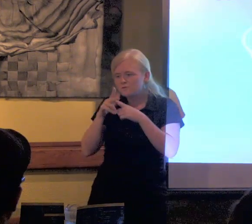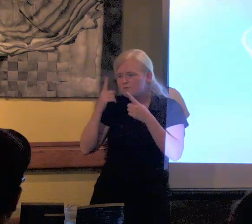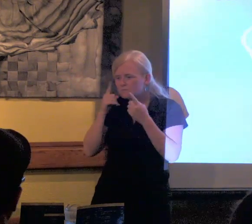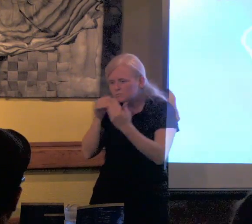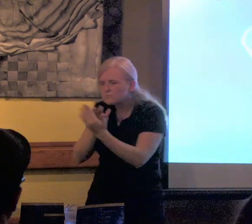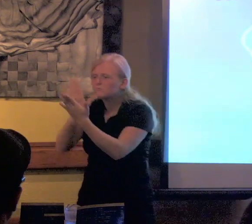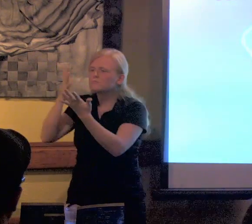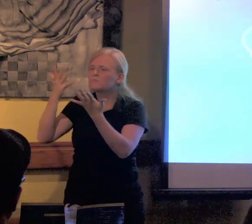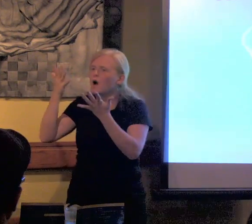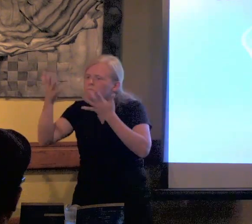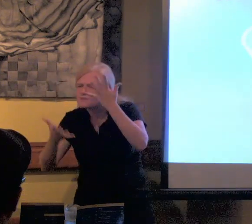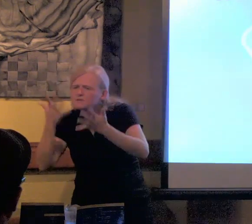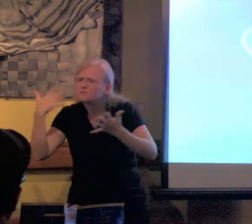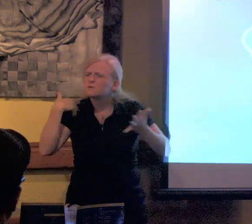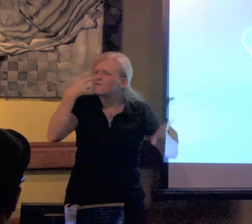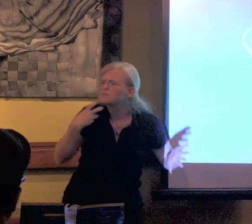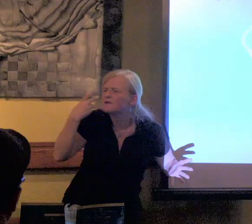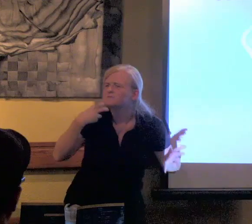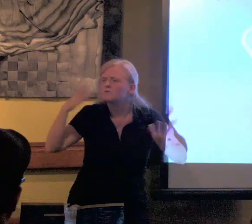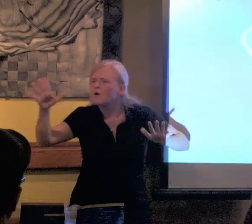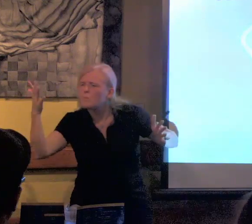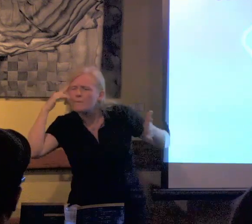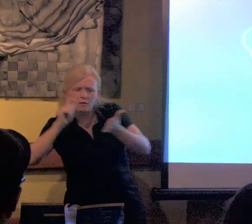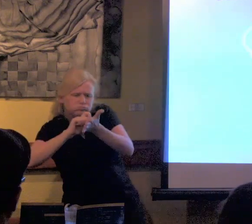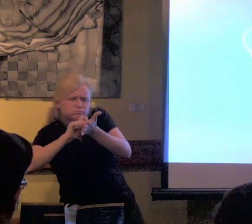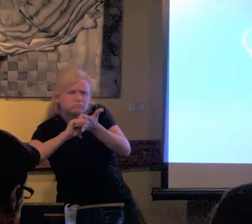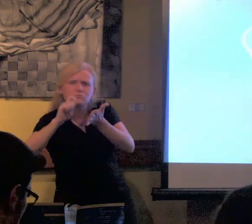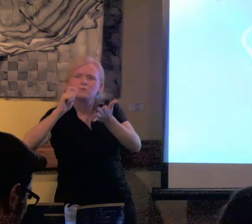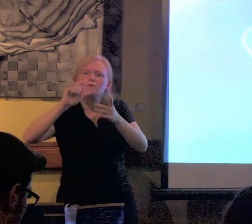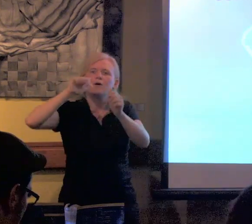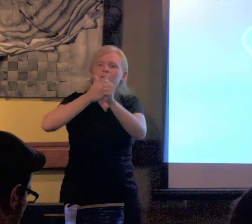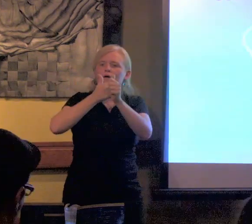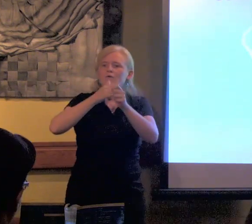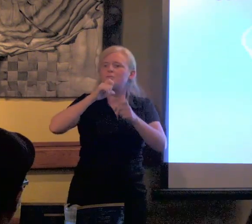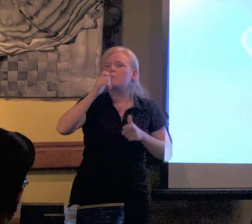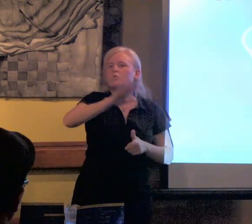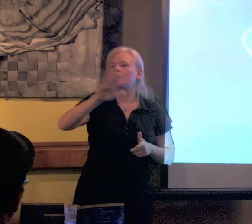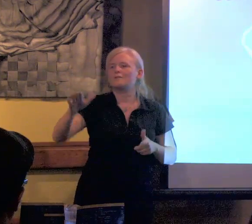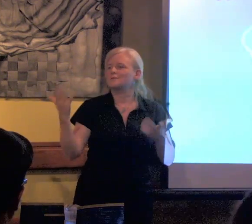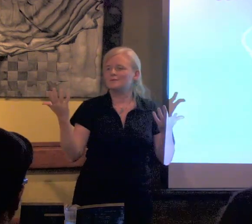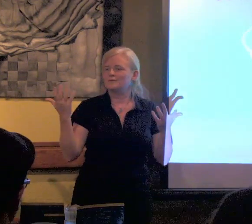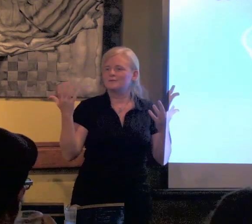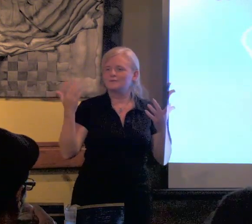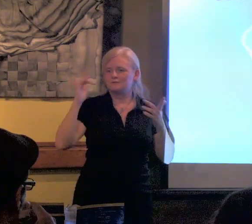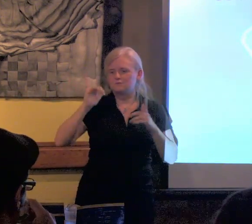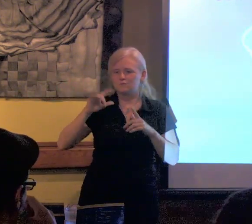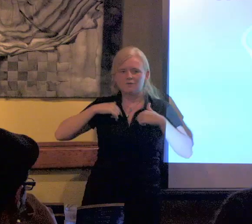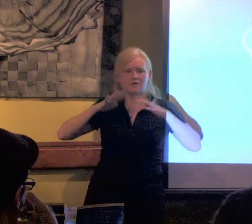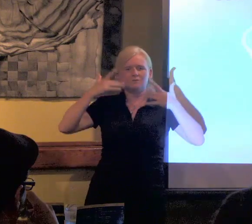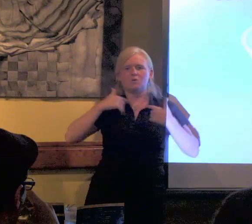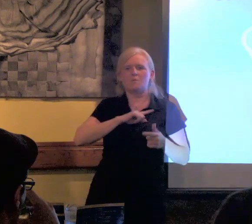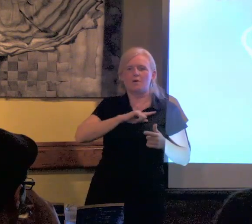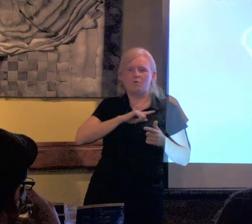décider de ne pas rencontrer la personne, de l'éviter, ne va pas nécessairement essayer d'entrer en contact avec cette personne-là, ne serait-ce qu'un peu par un peu de